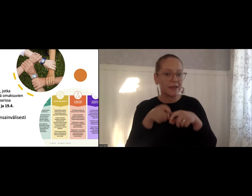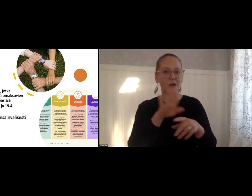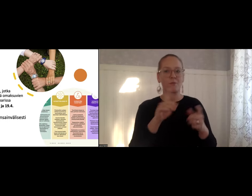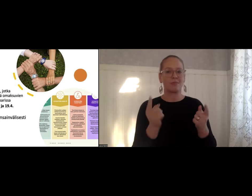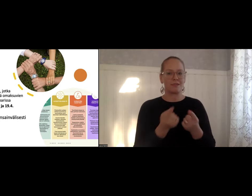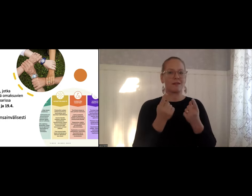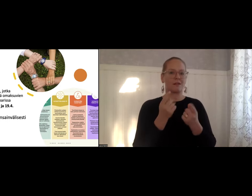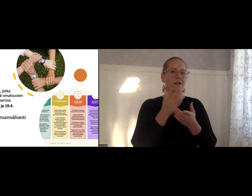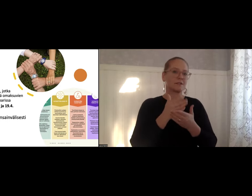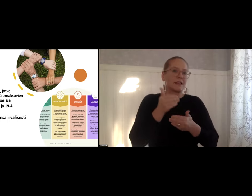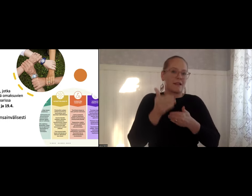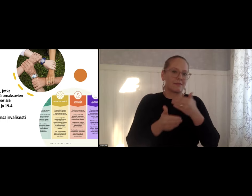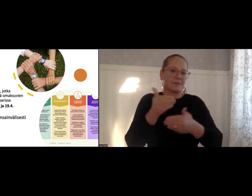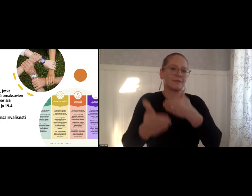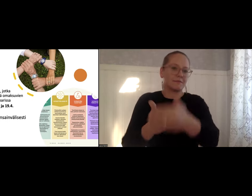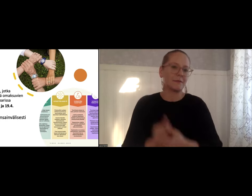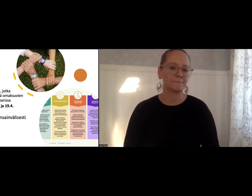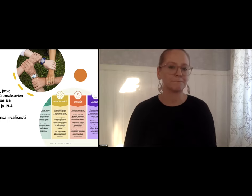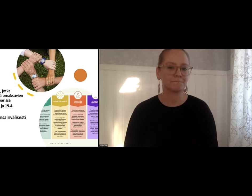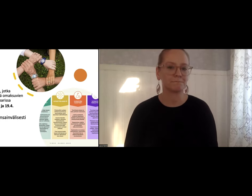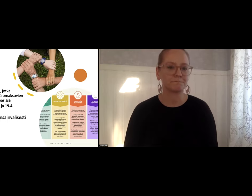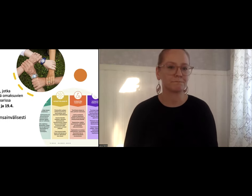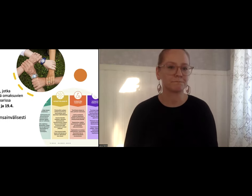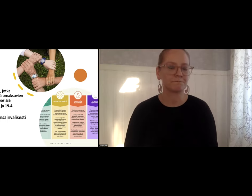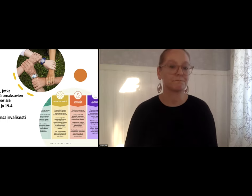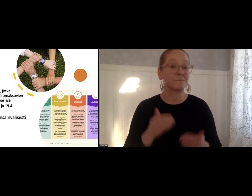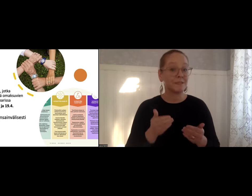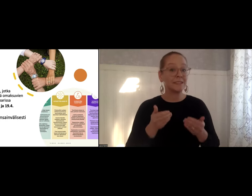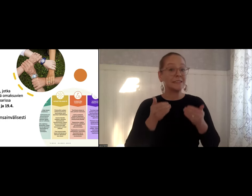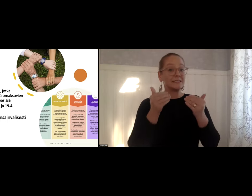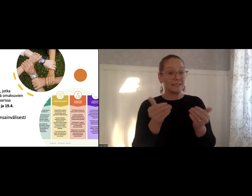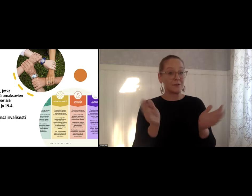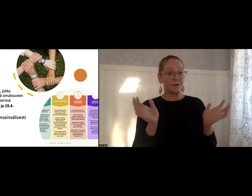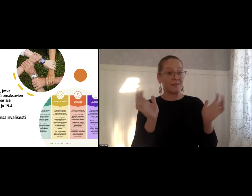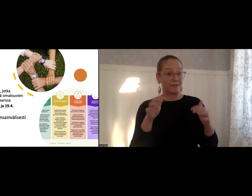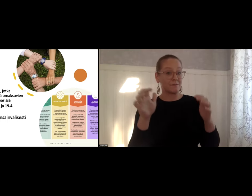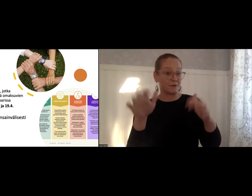keskustelua siitä, millä tavalla lasten ja perheiden tilanteita voidaan edistää.